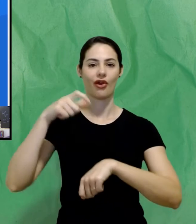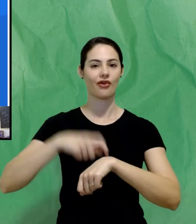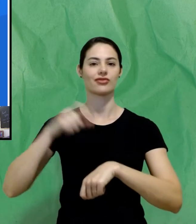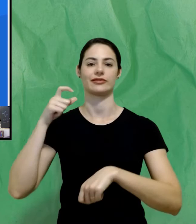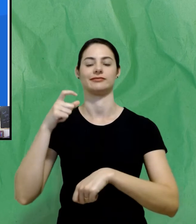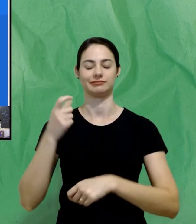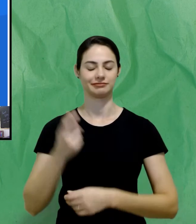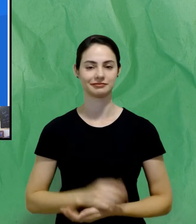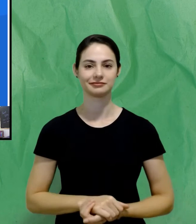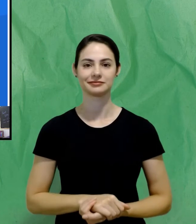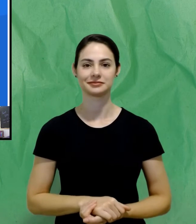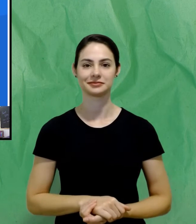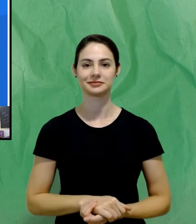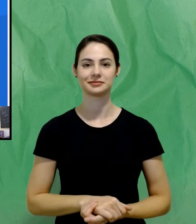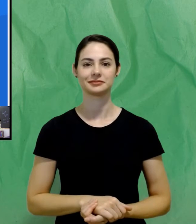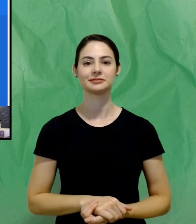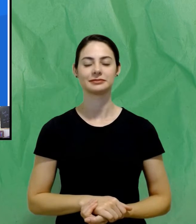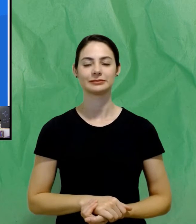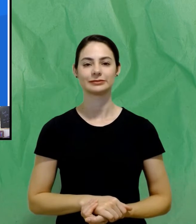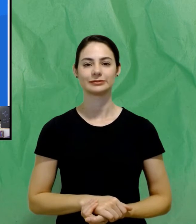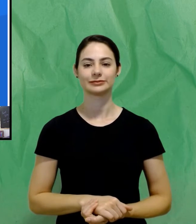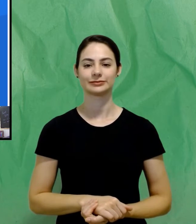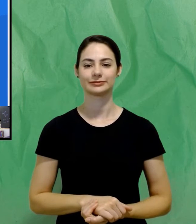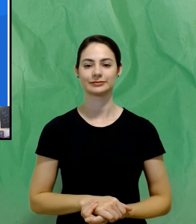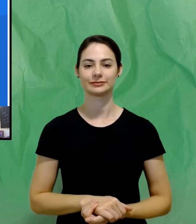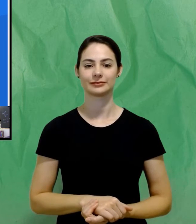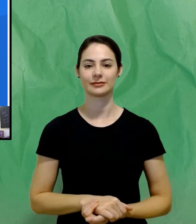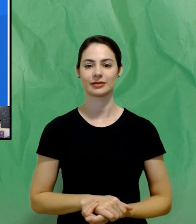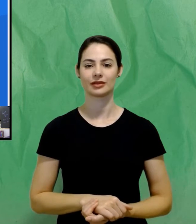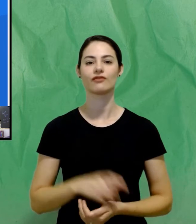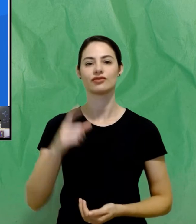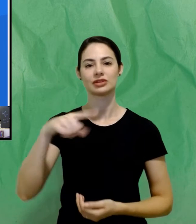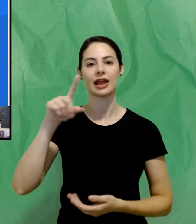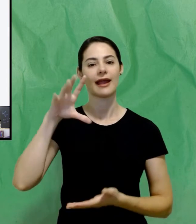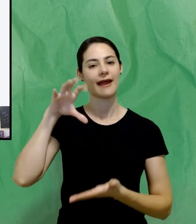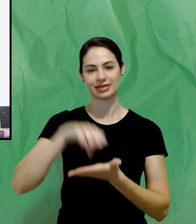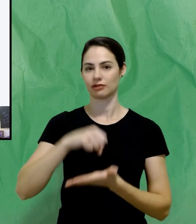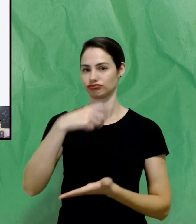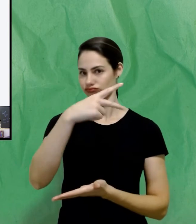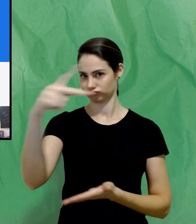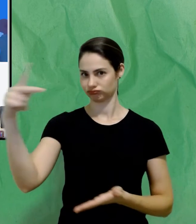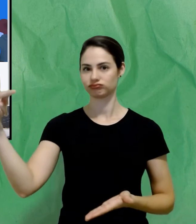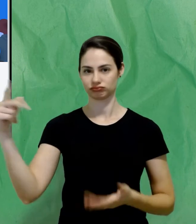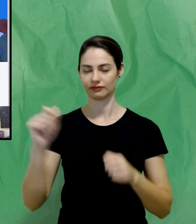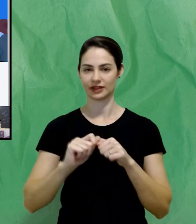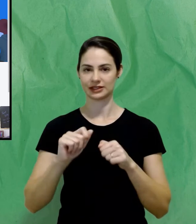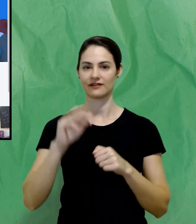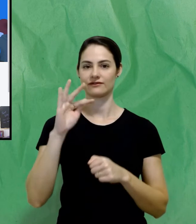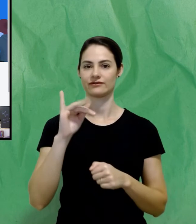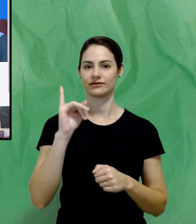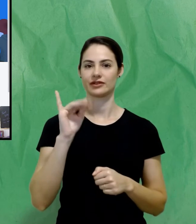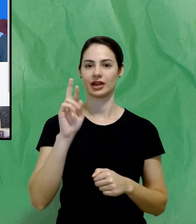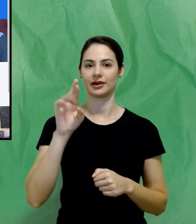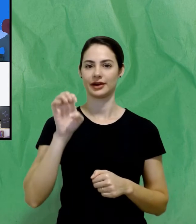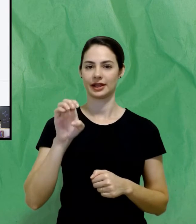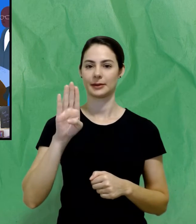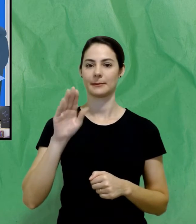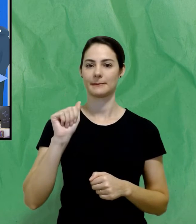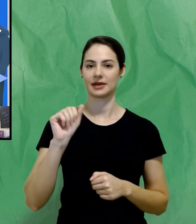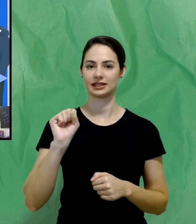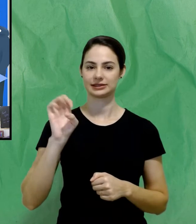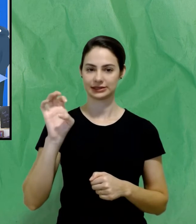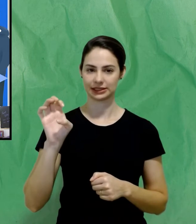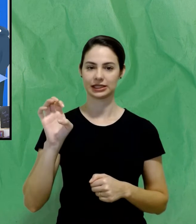gente. Então aqui eu poderia, vocês vão fazer o cadastro de vocês aí no Firebase, né? E vão vir aqui